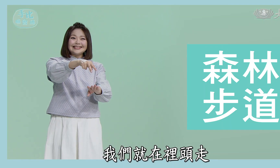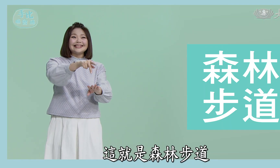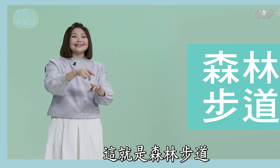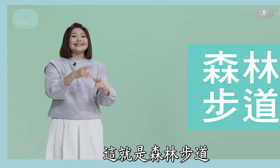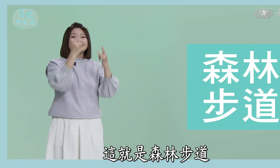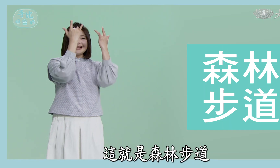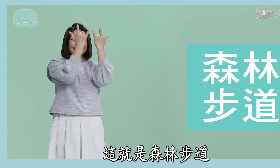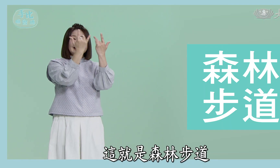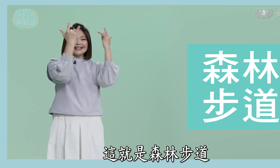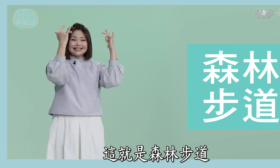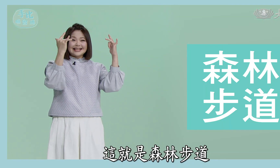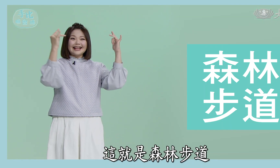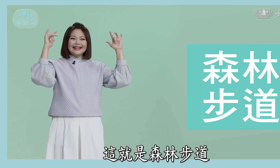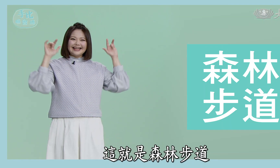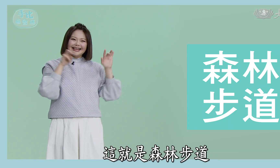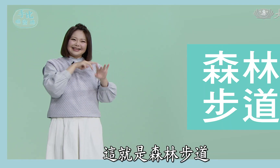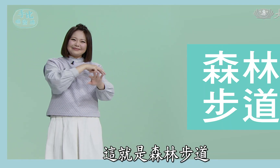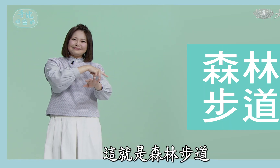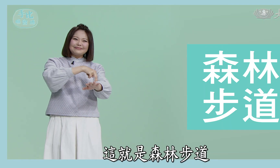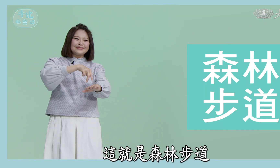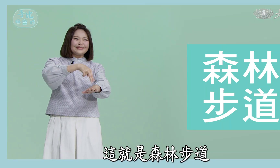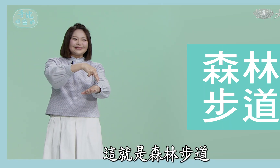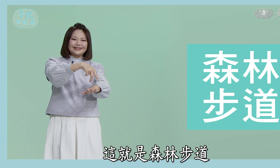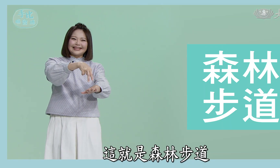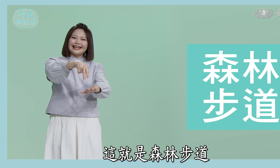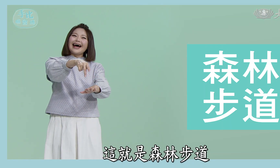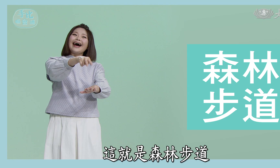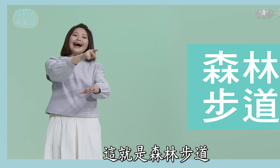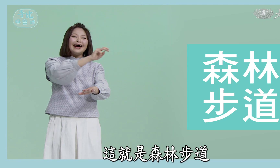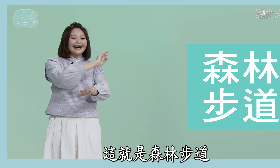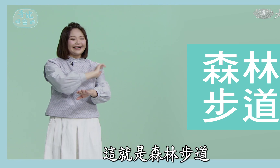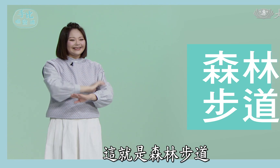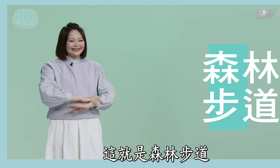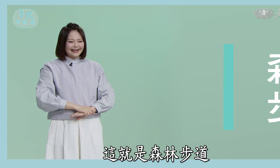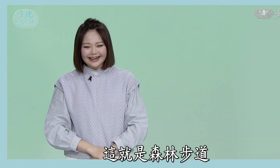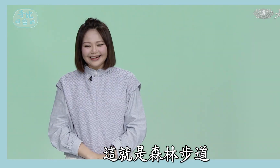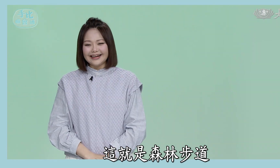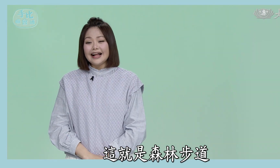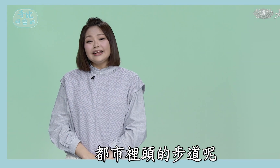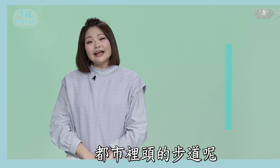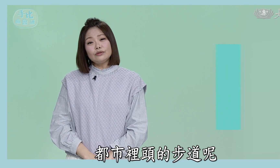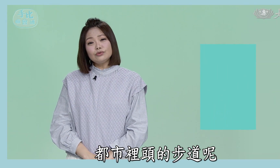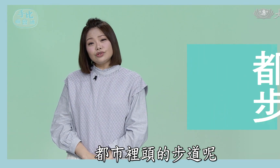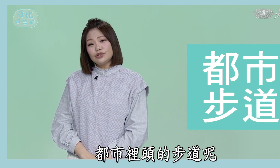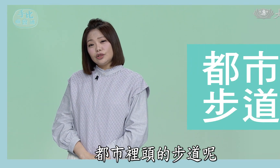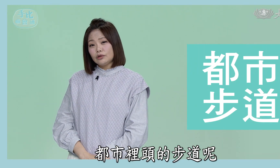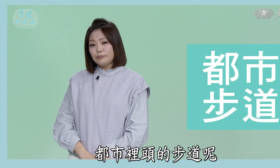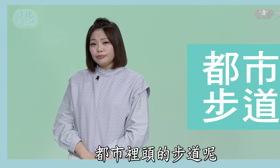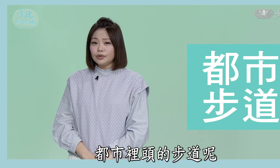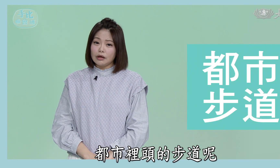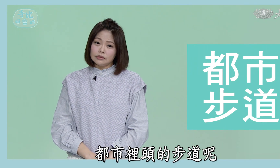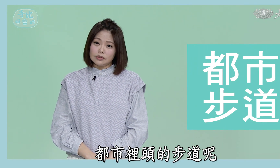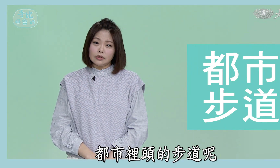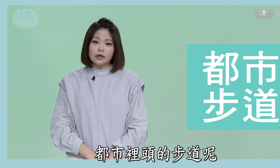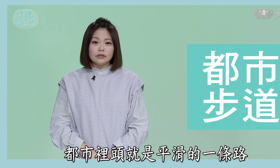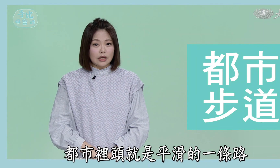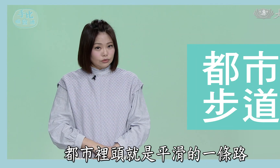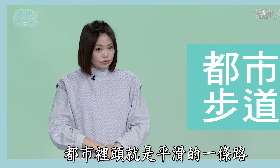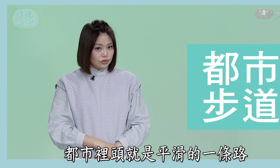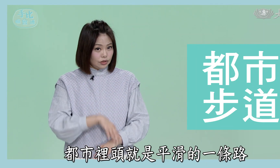就是森林步道哈。那都市里头的步道呢？那都市里头就